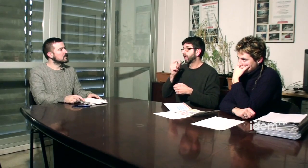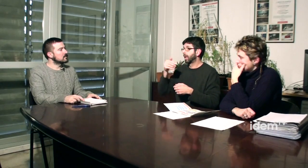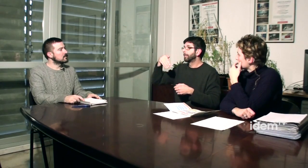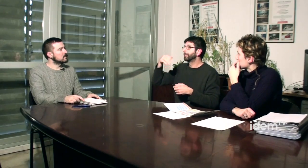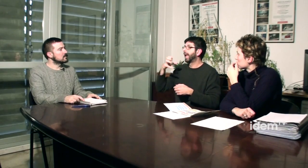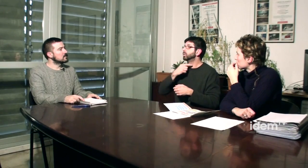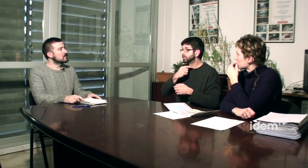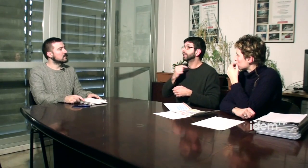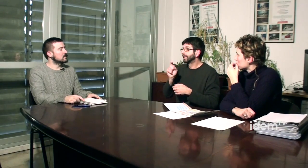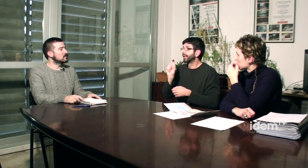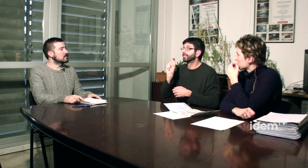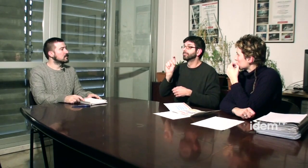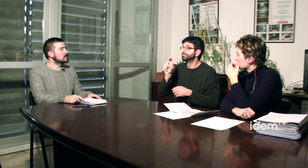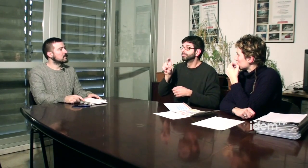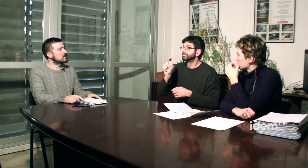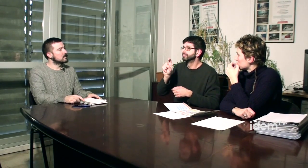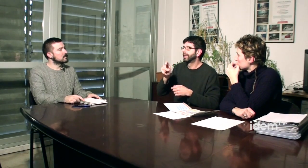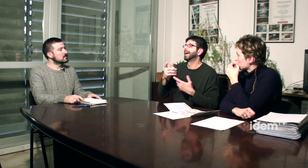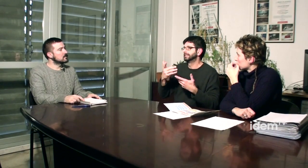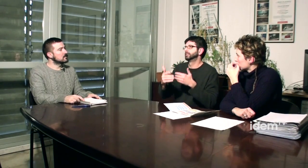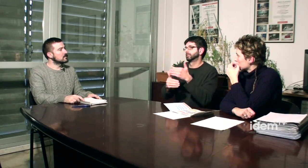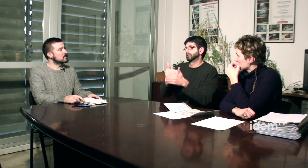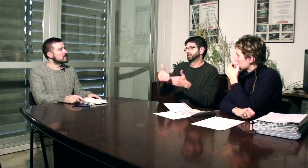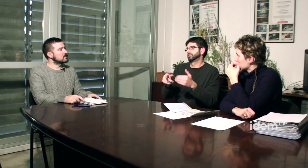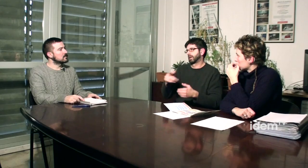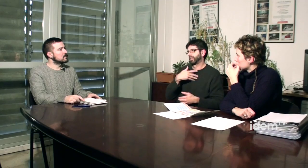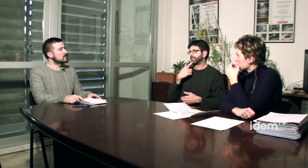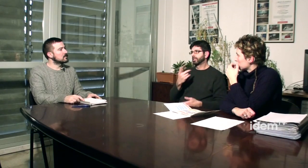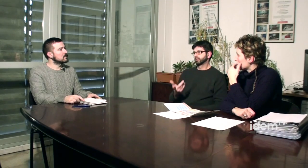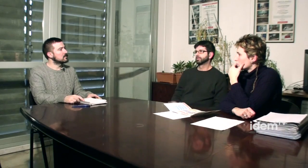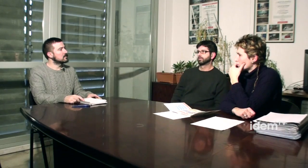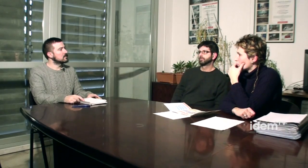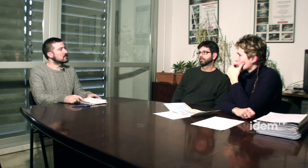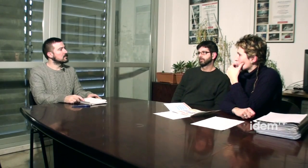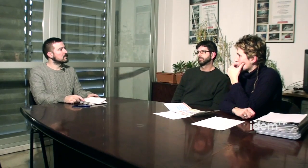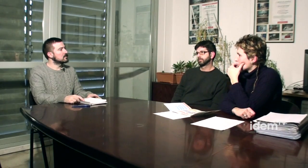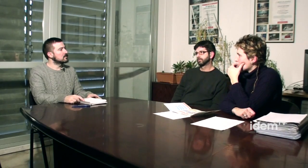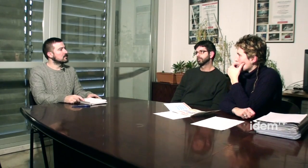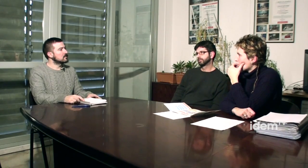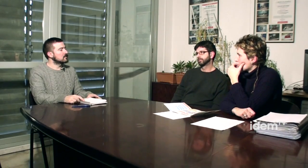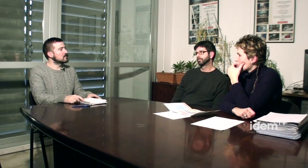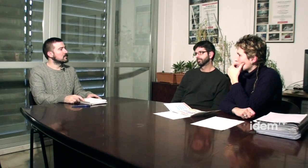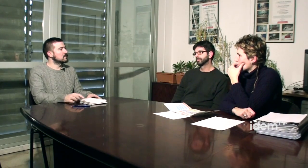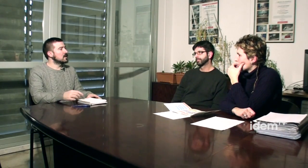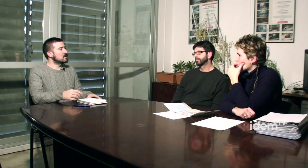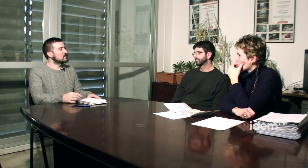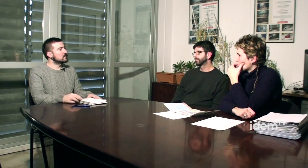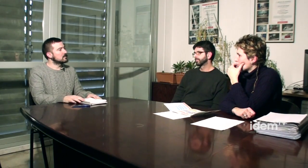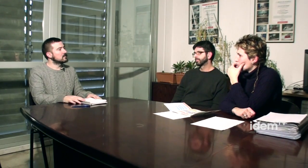gravar i que i que ens anem promocionant quan ens gravem